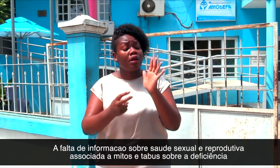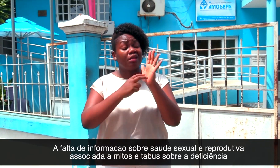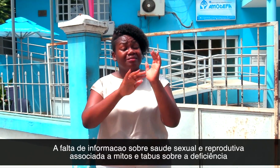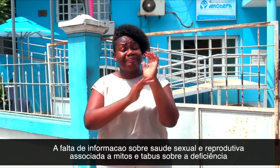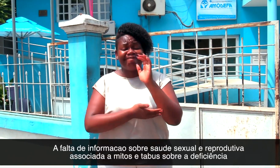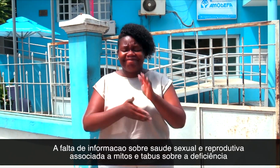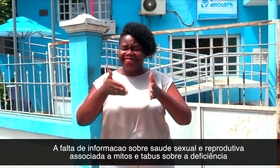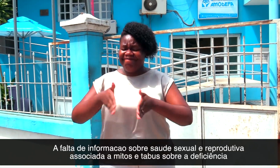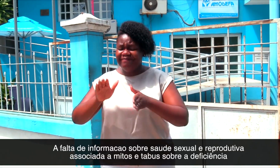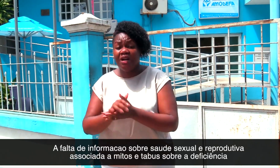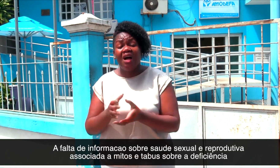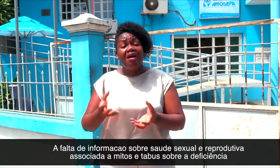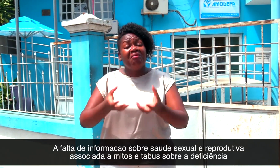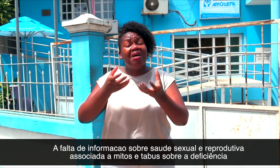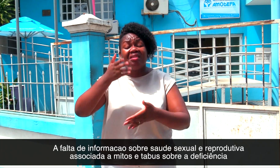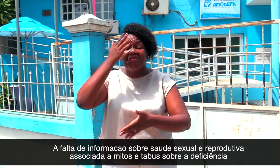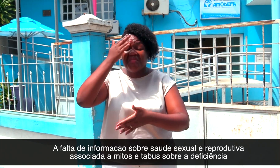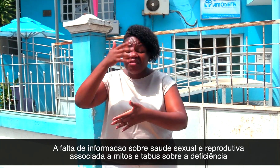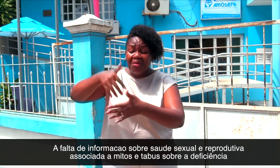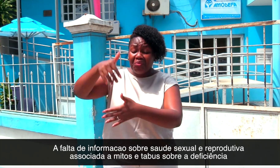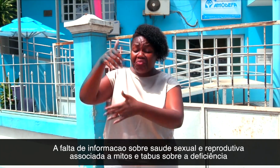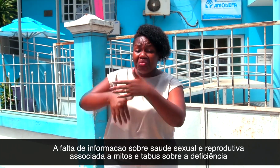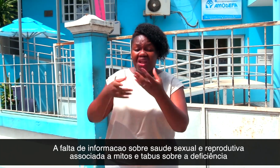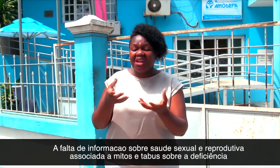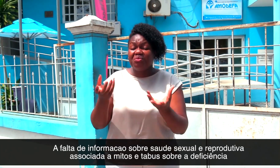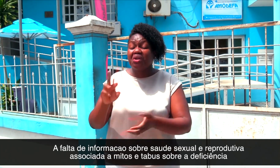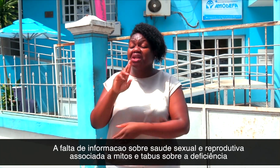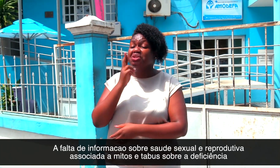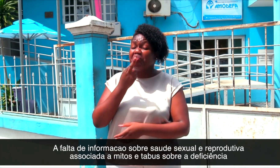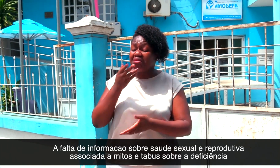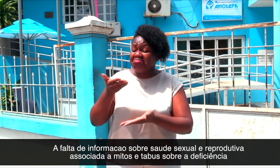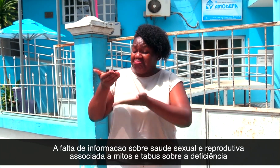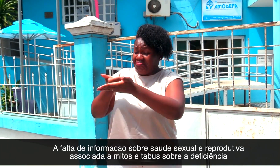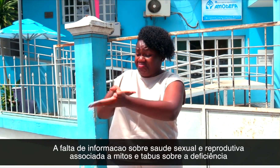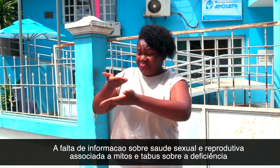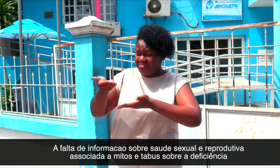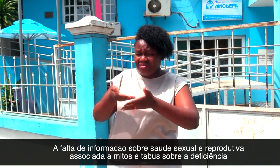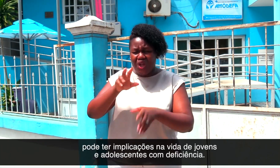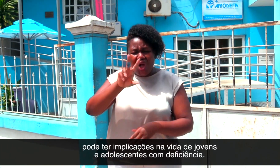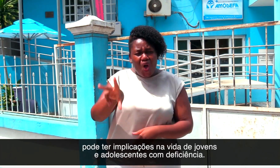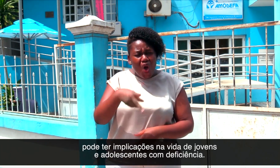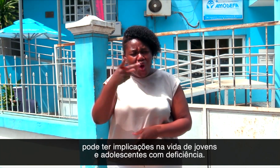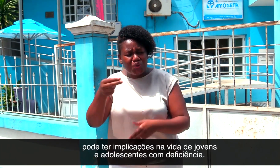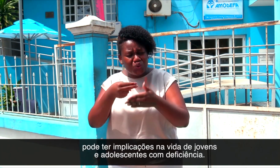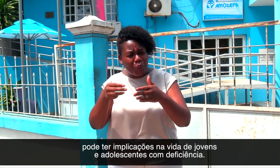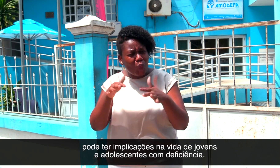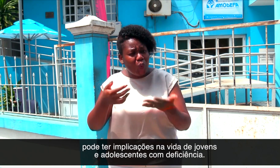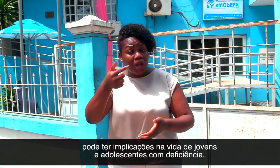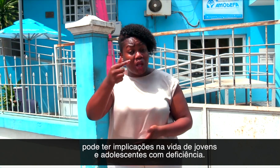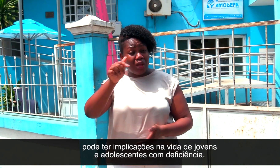A falta de informação sobre saúde sexual e reprodutiva, associada a mitos e tabus sobre a deficiência, pode ter